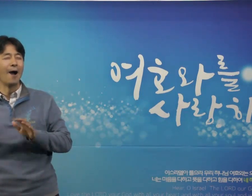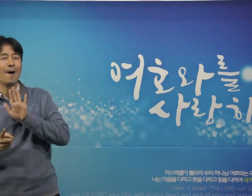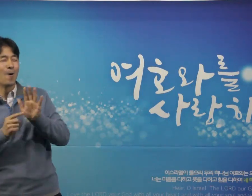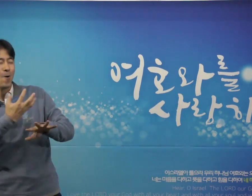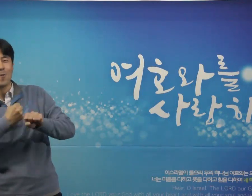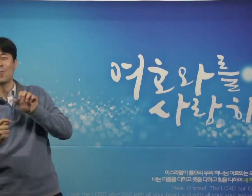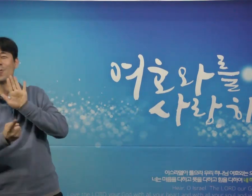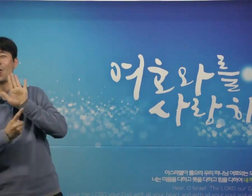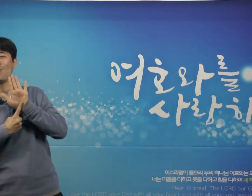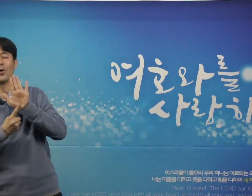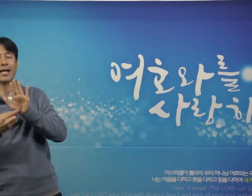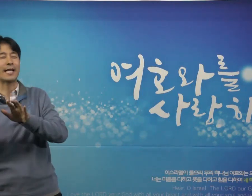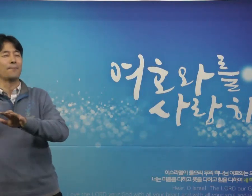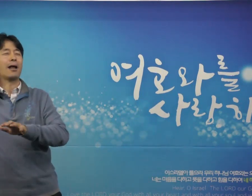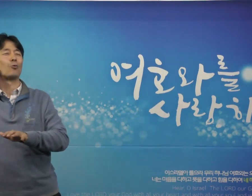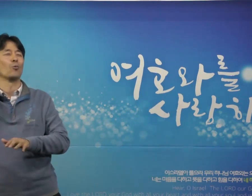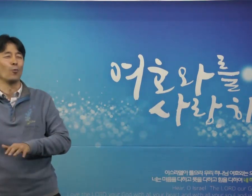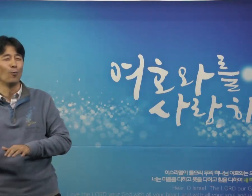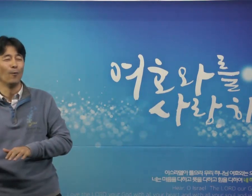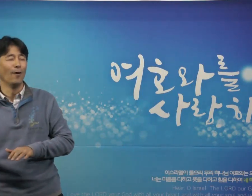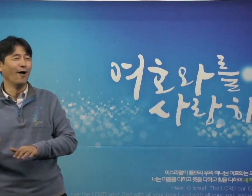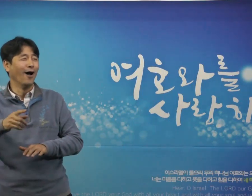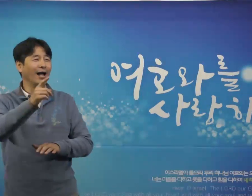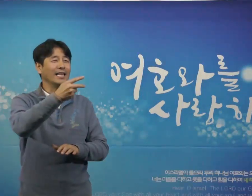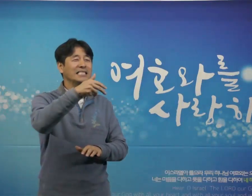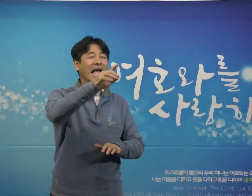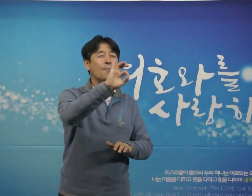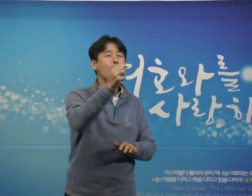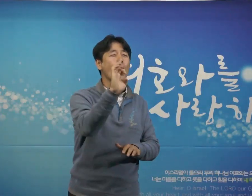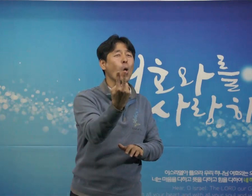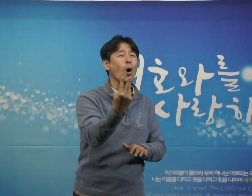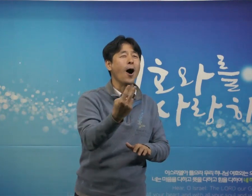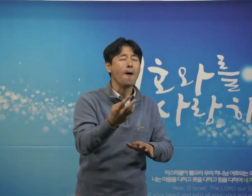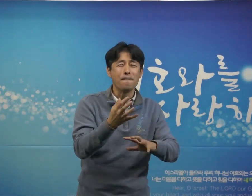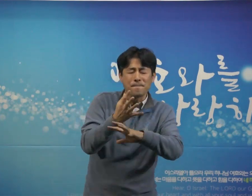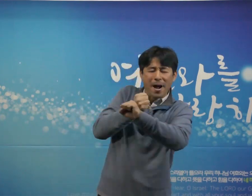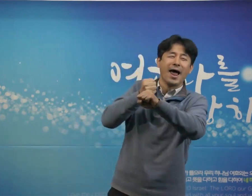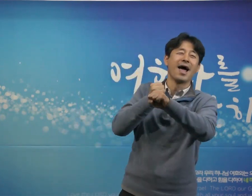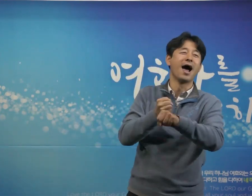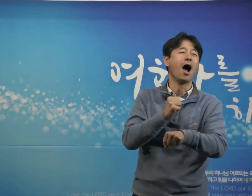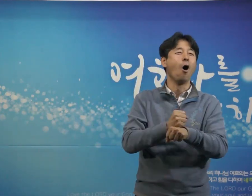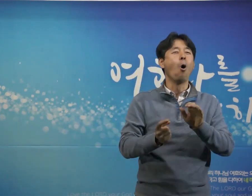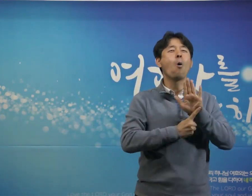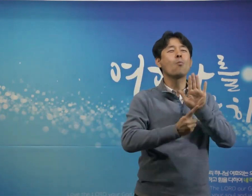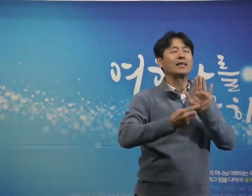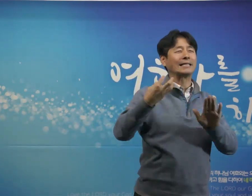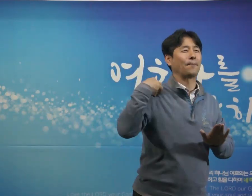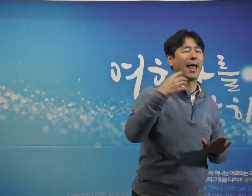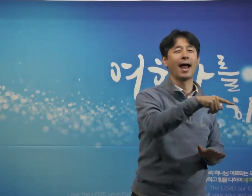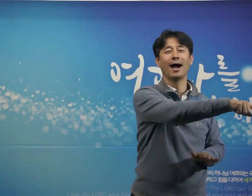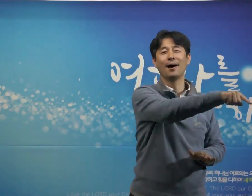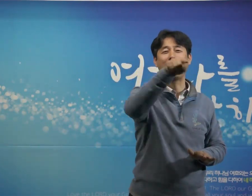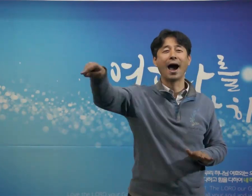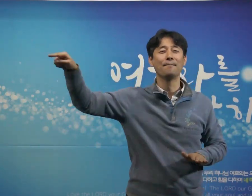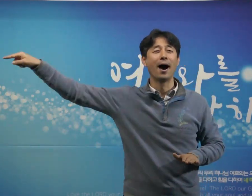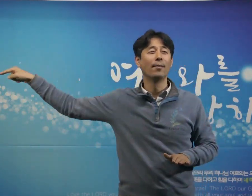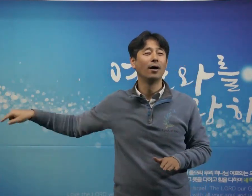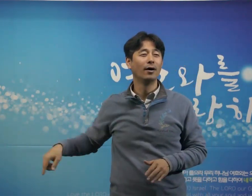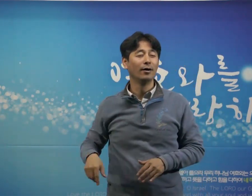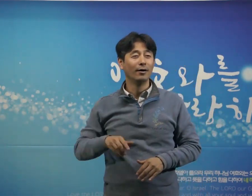그들이 이제 여러 가지 홍보대사 활동을 하고 있고, 차인표도 이제 어떤